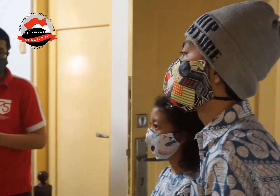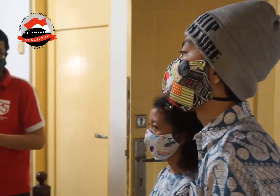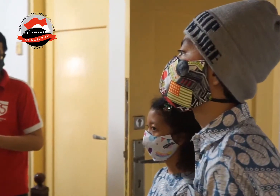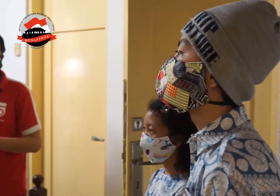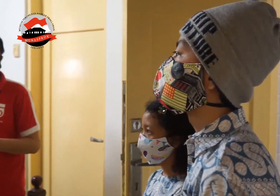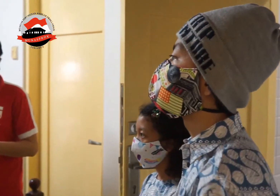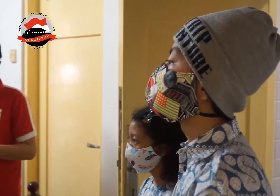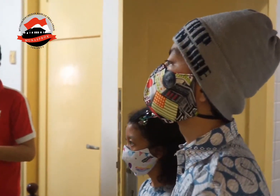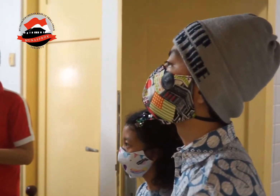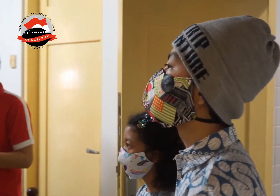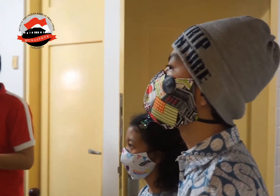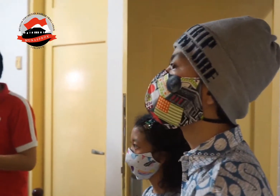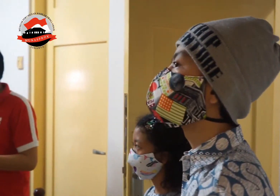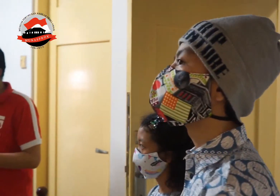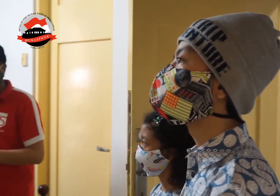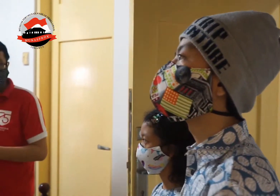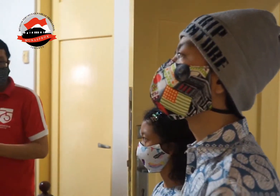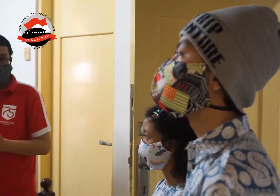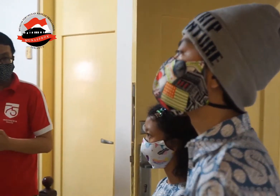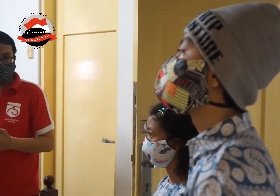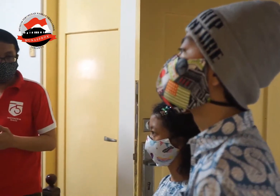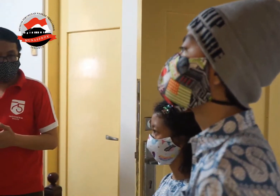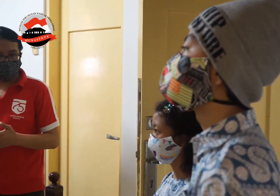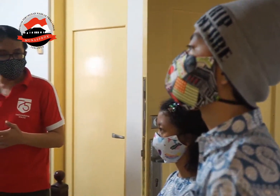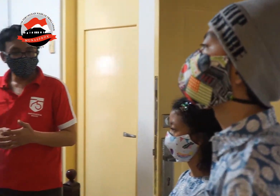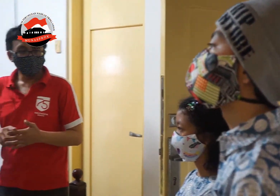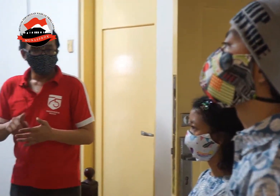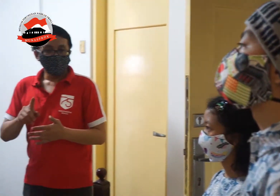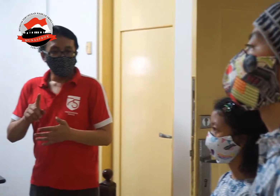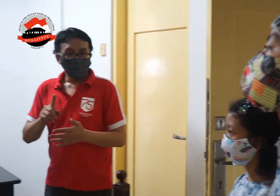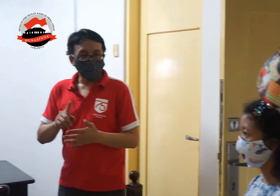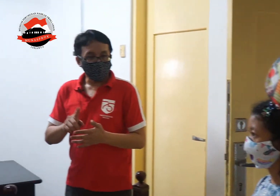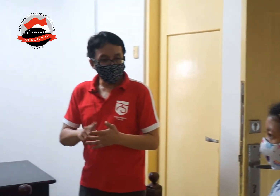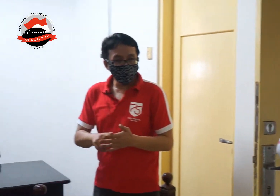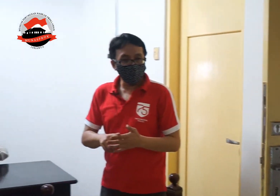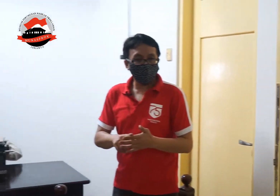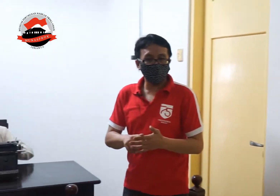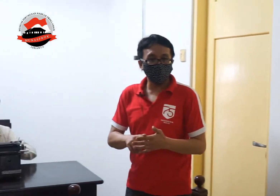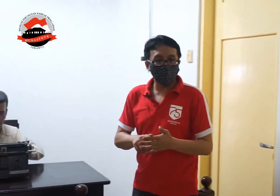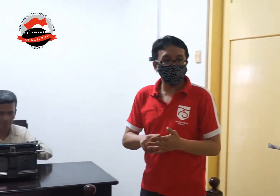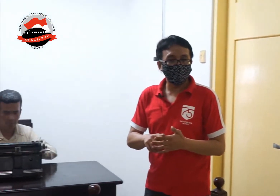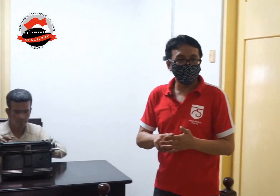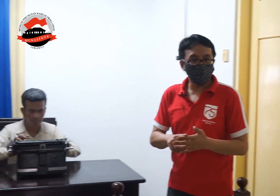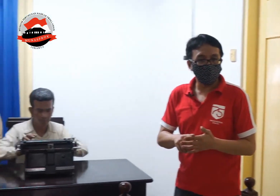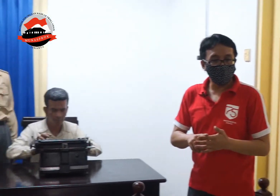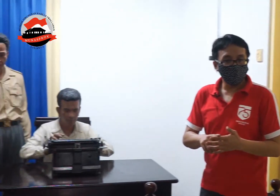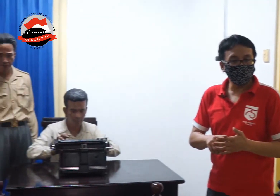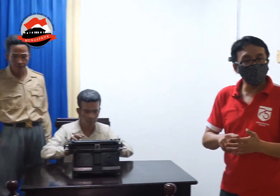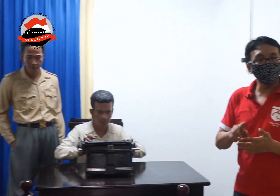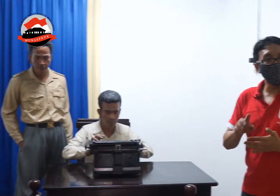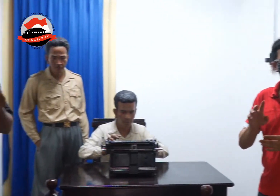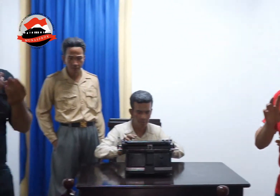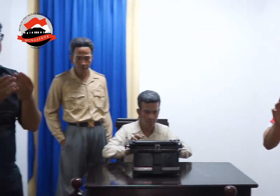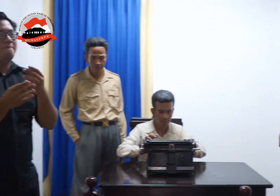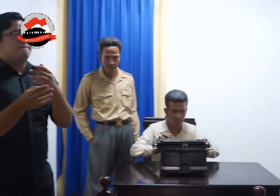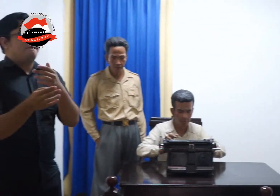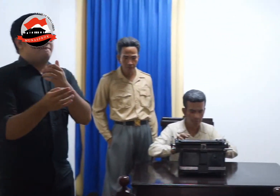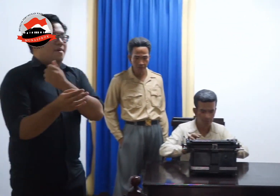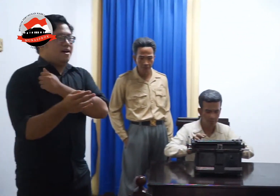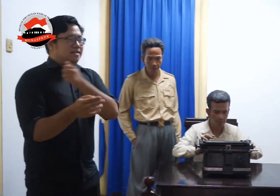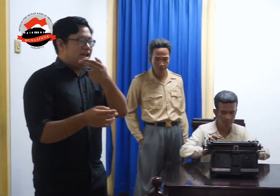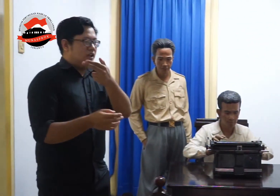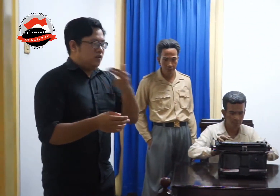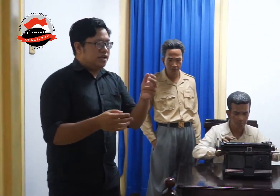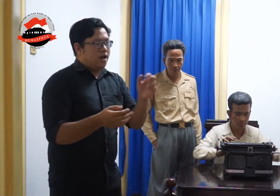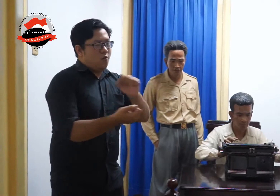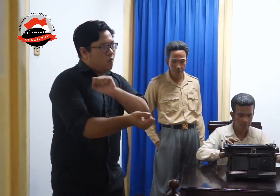dihilangkan. Kemudian yang tadi dibahas, wakil-wakil bangsa Indonesia diubah menjadi